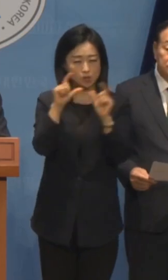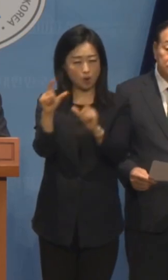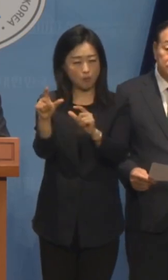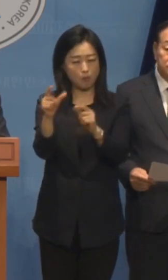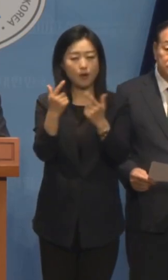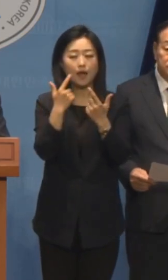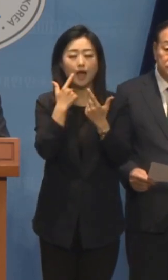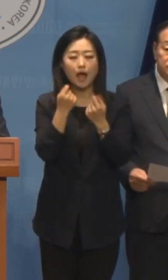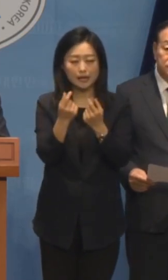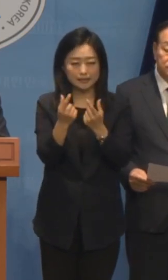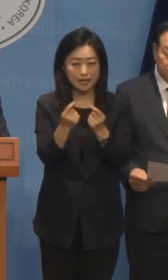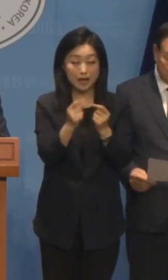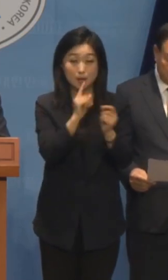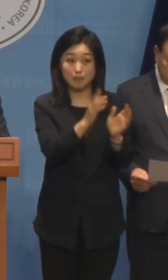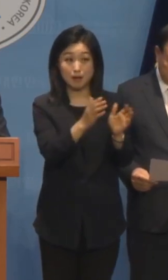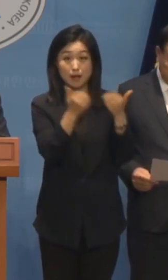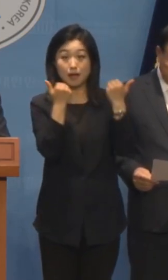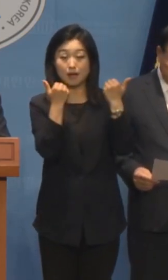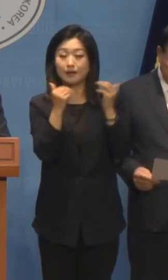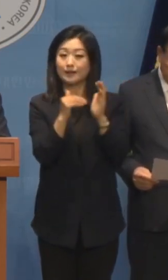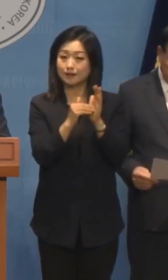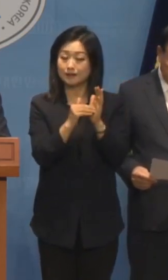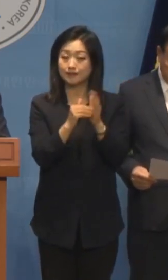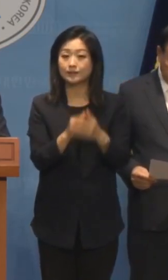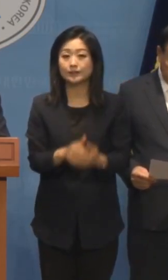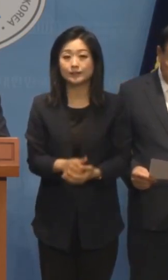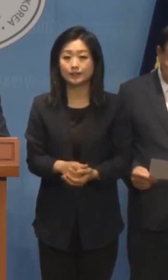황당한 음모론을 제기했습니다.